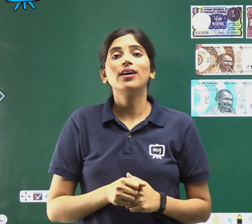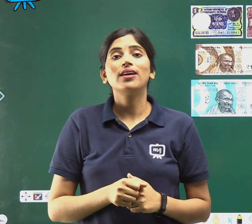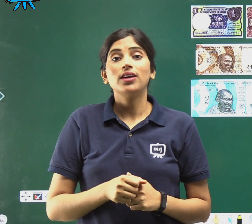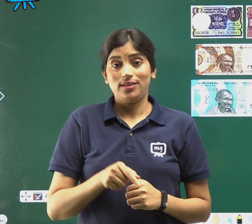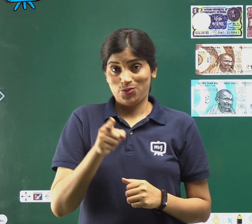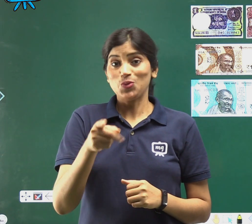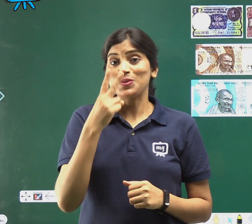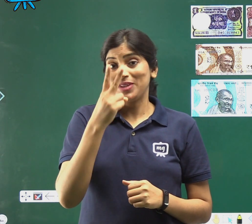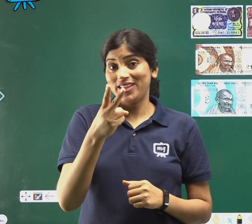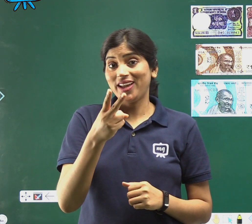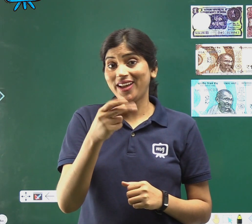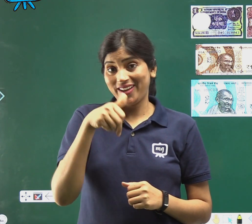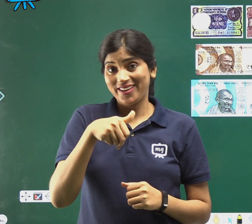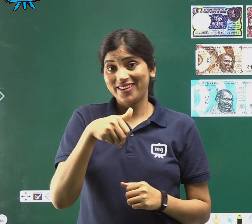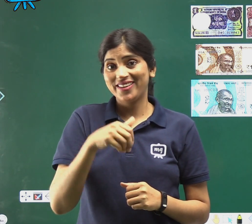देखा है आपने नोट।